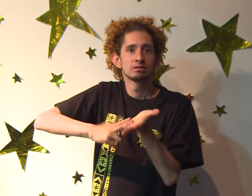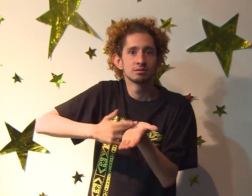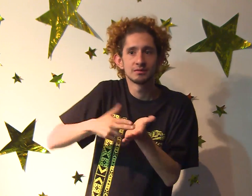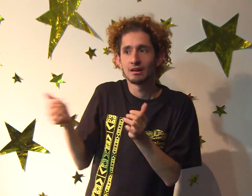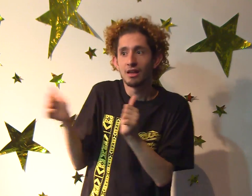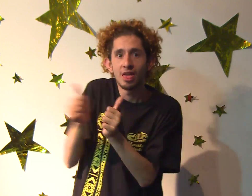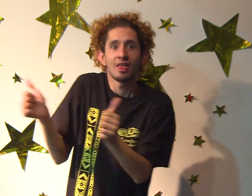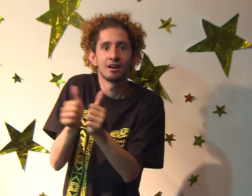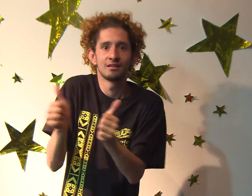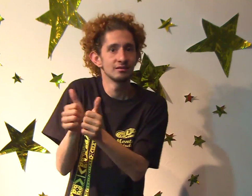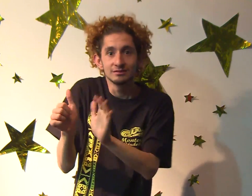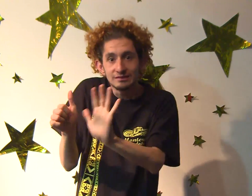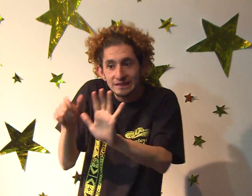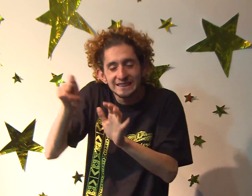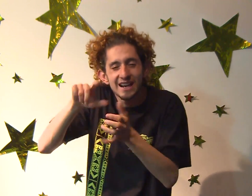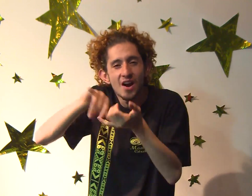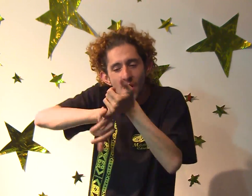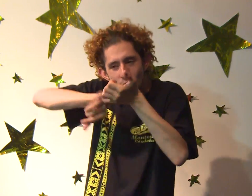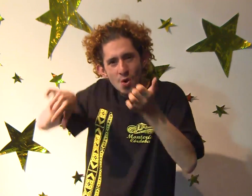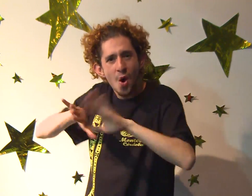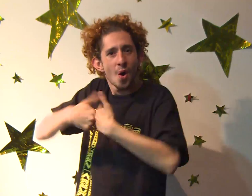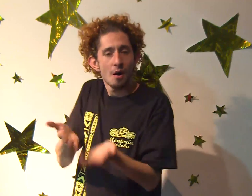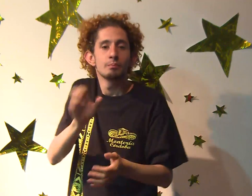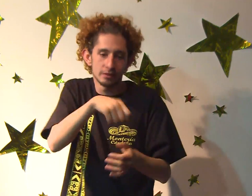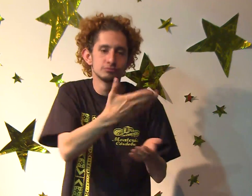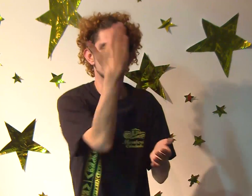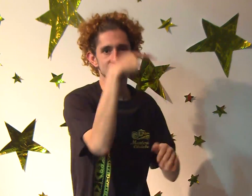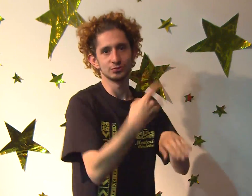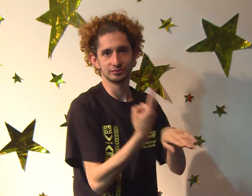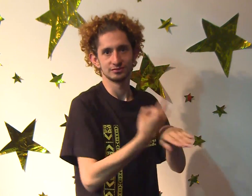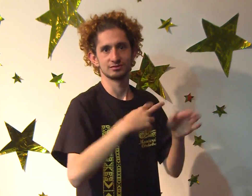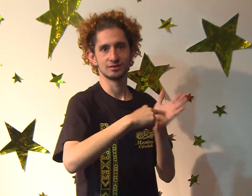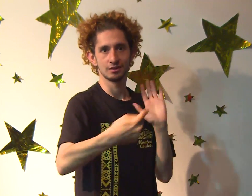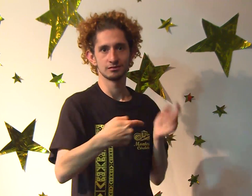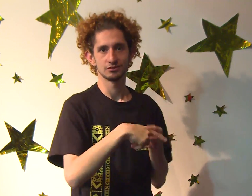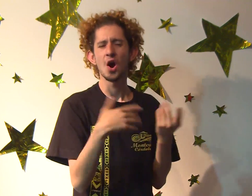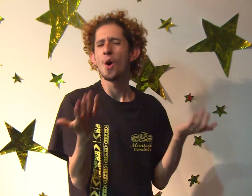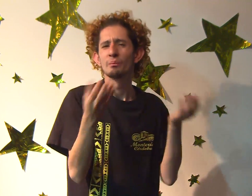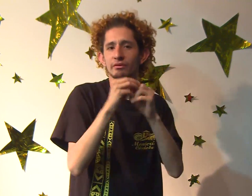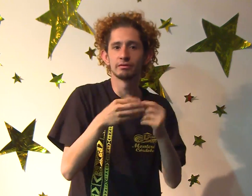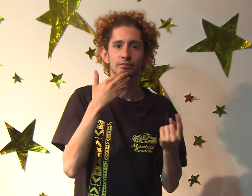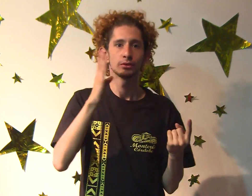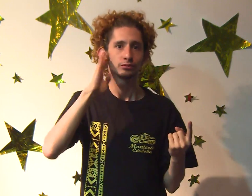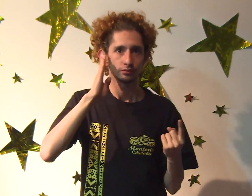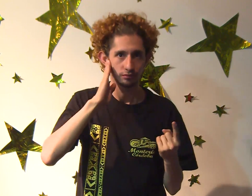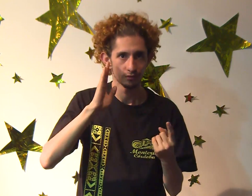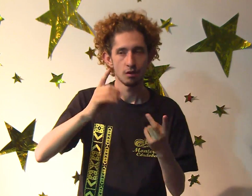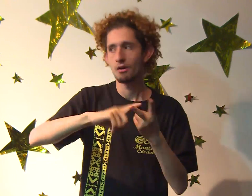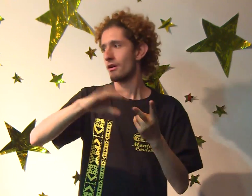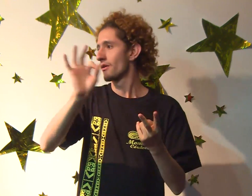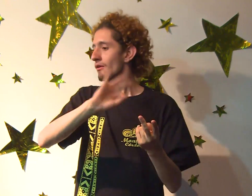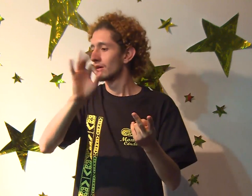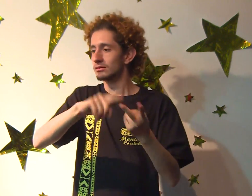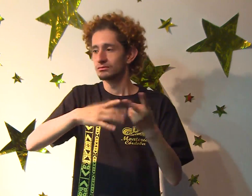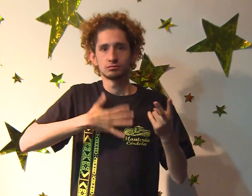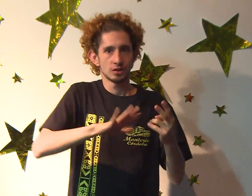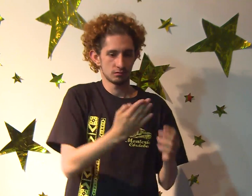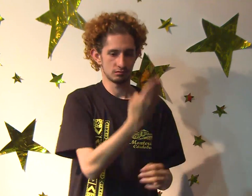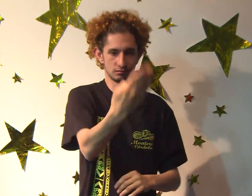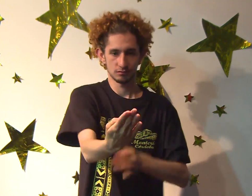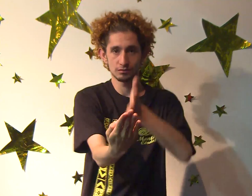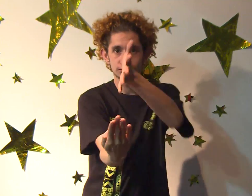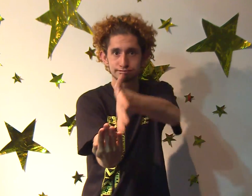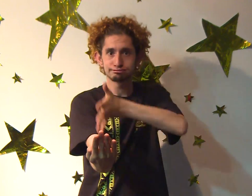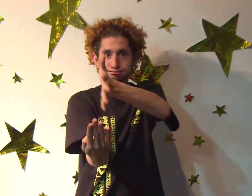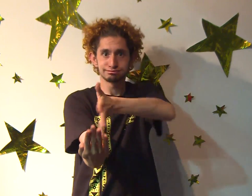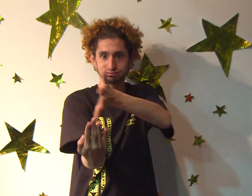¿Por qué? Las personas sordas siempre están dependiendo de un intérprete, pero quisiéramos tener esa independencia, y eso es lo que nos brinda la tecnología. Por ejemplo,